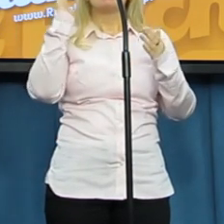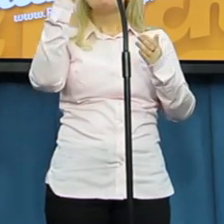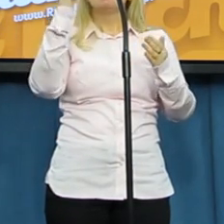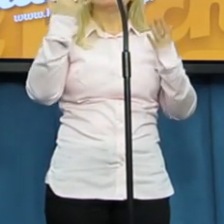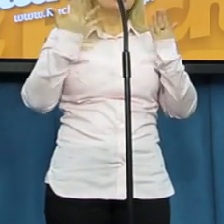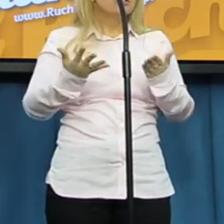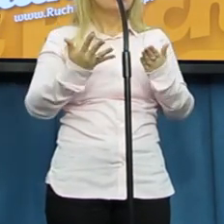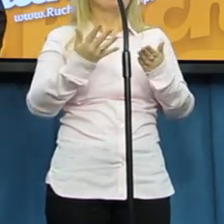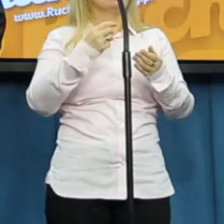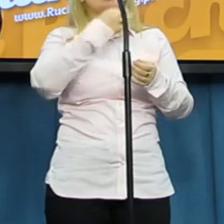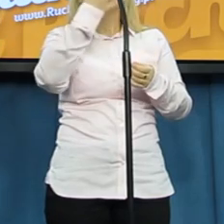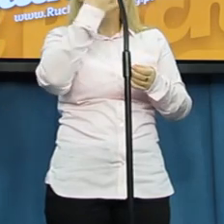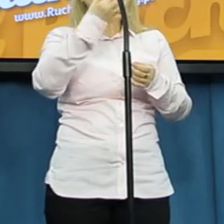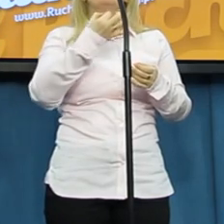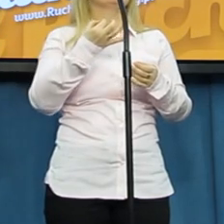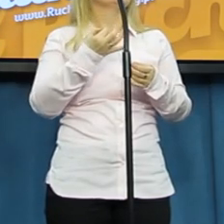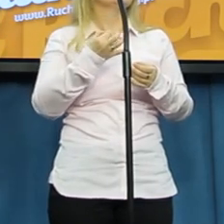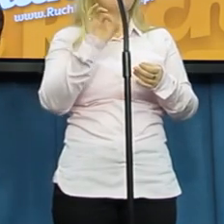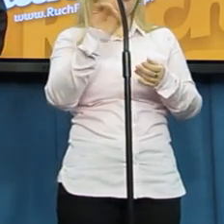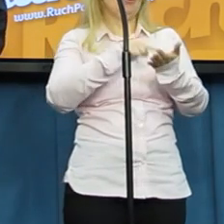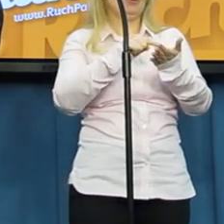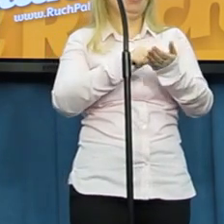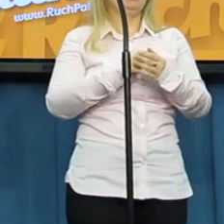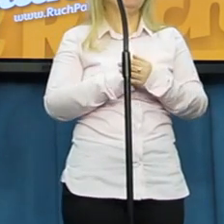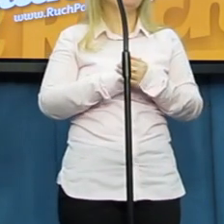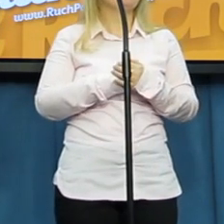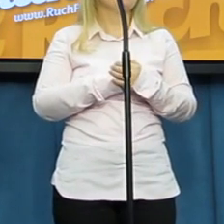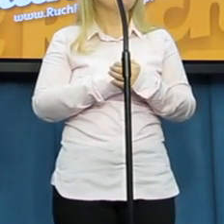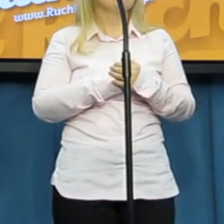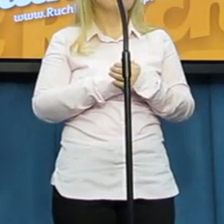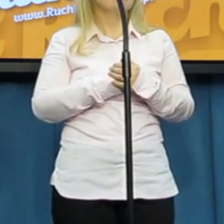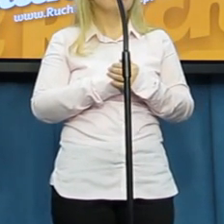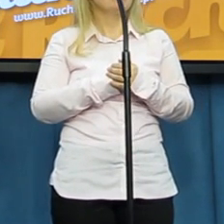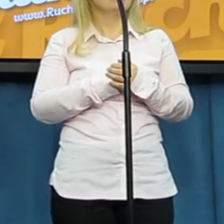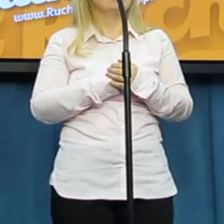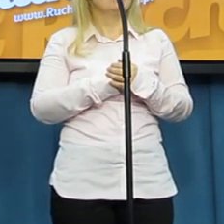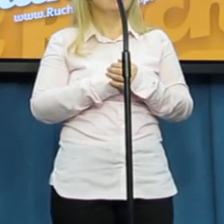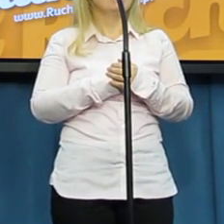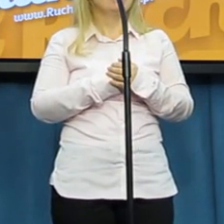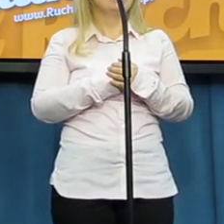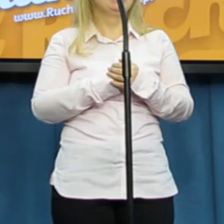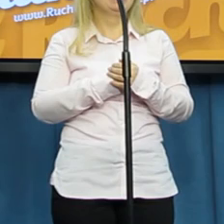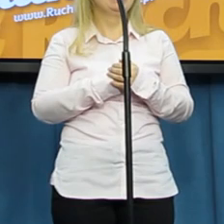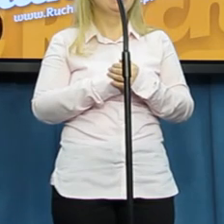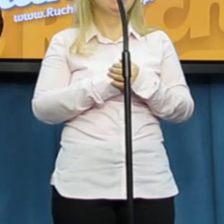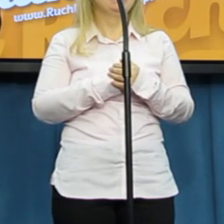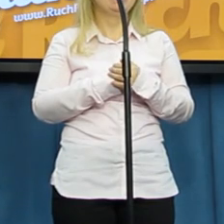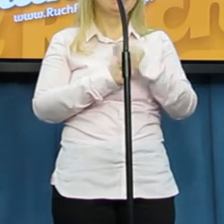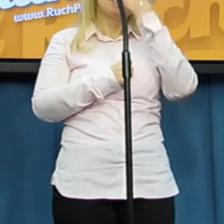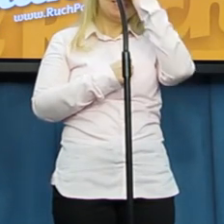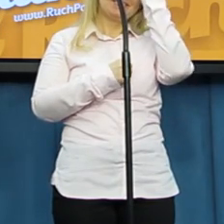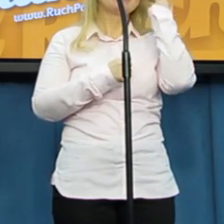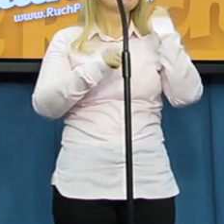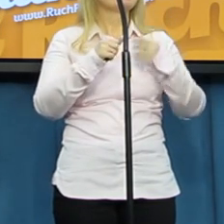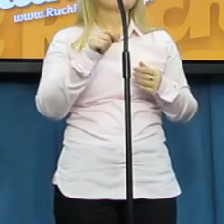o wrak nie pytał, bo to zepsuło mi świąteczną atmosferę. Pytał pan? Czy kwestia słowańska pana? No ja nie dosłyszałem, to znaczy, że ja nie